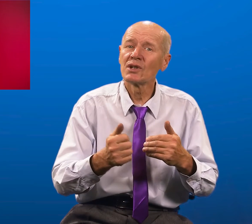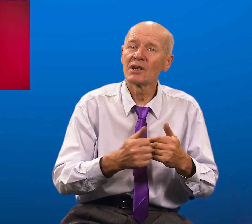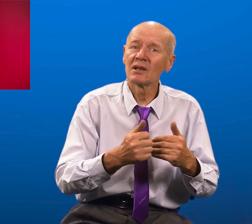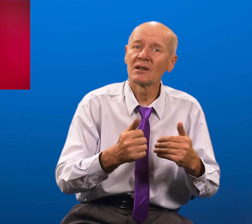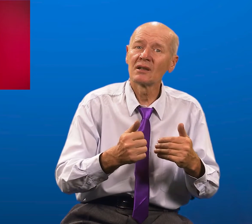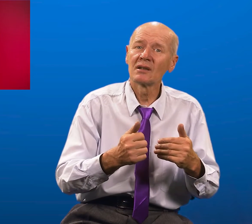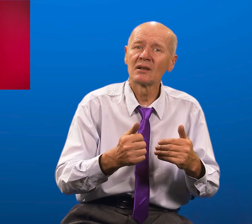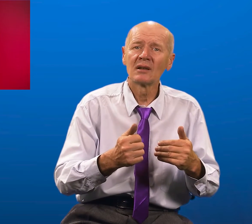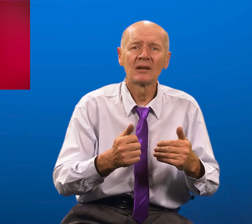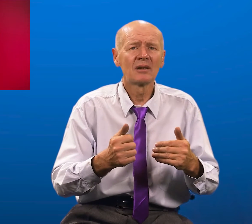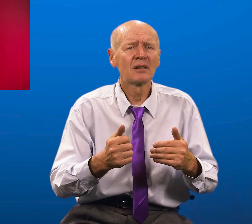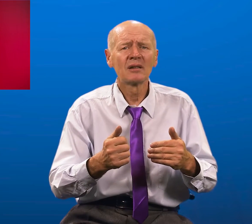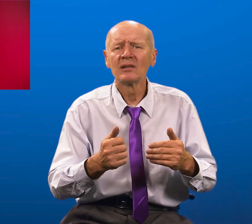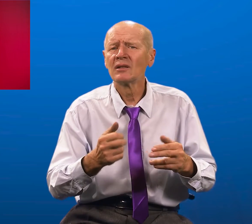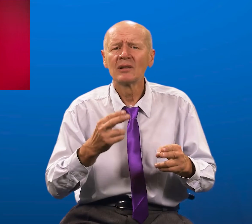стучит